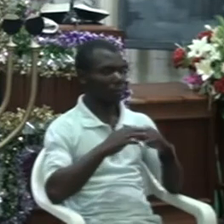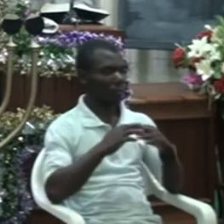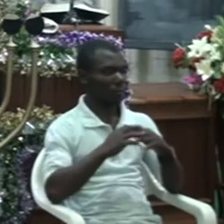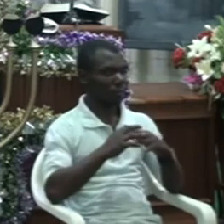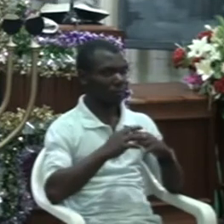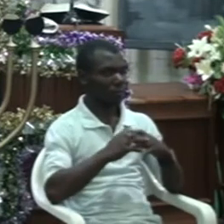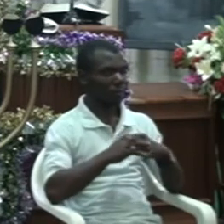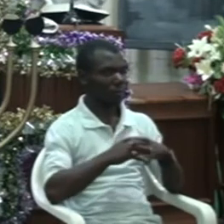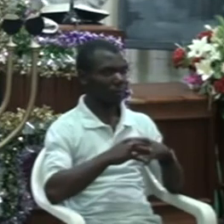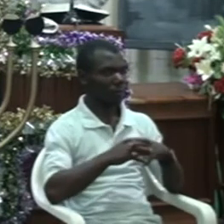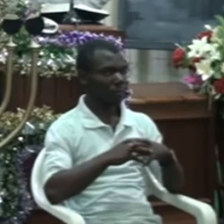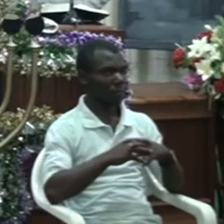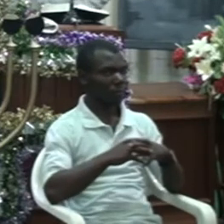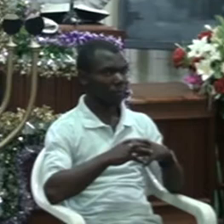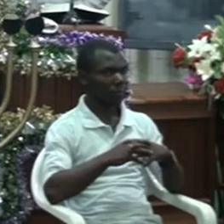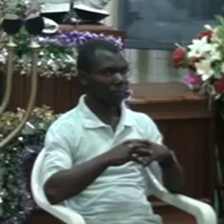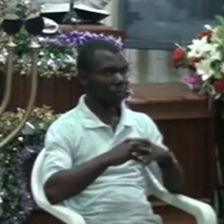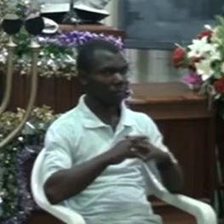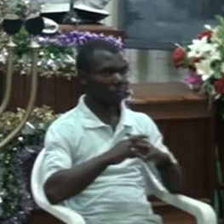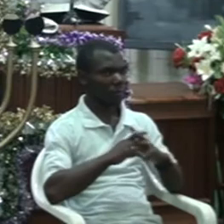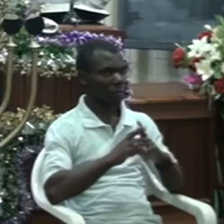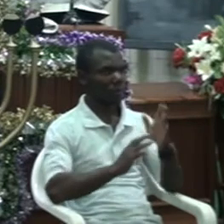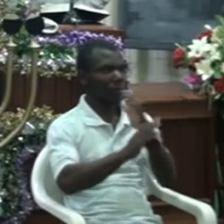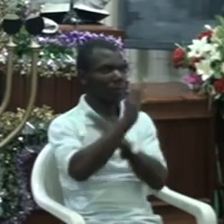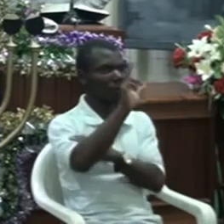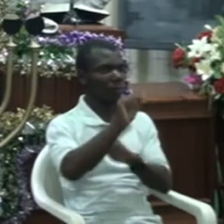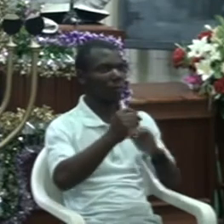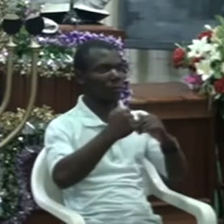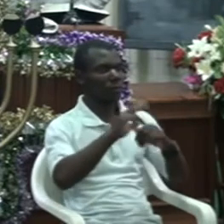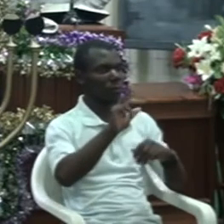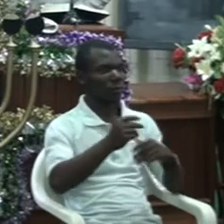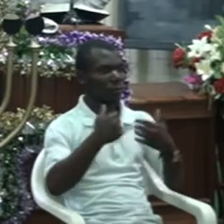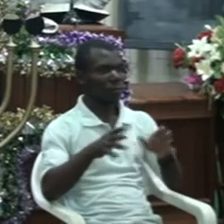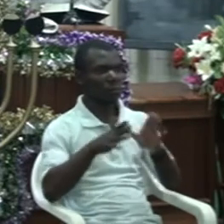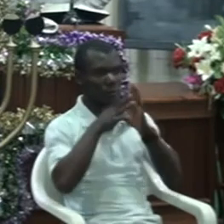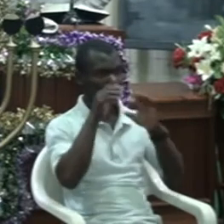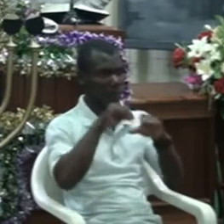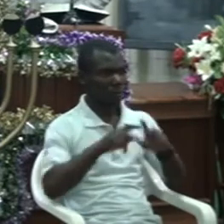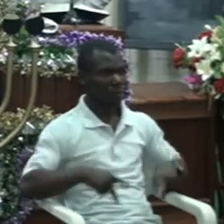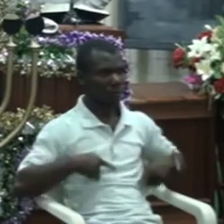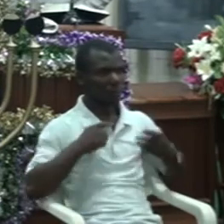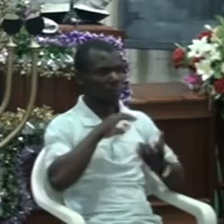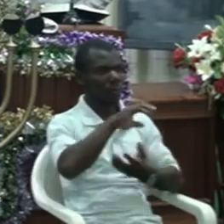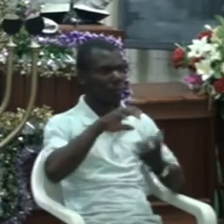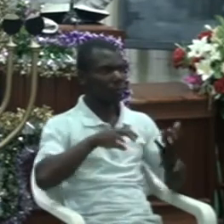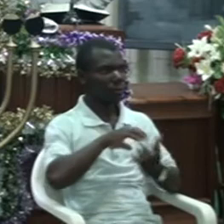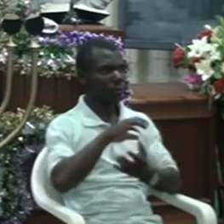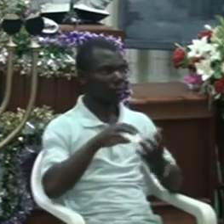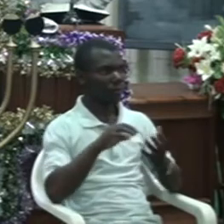baptiser le Rome Tagatif. Mungu signache, Dieu ne me laisse pas dans une vie qui n'est pas